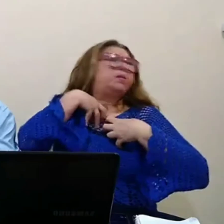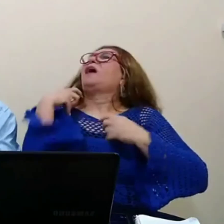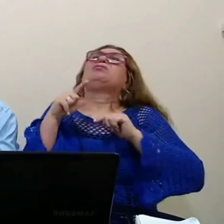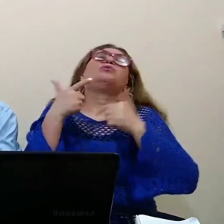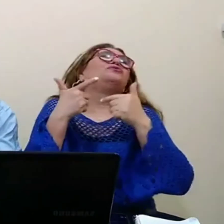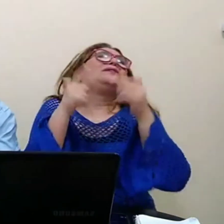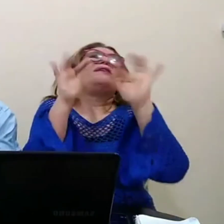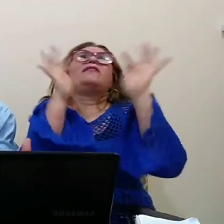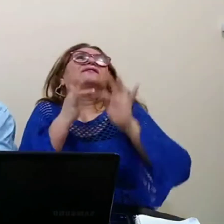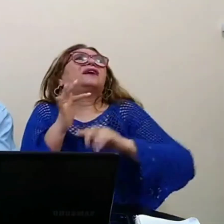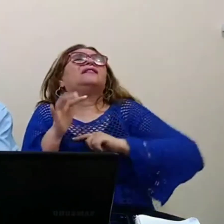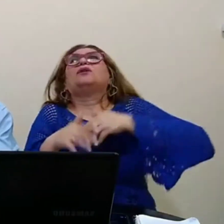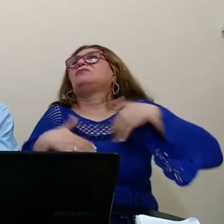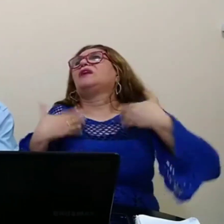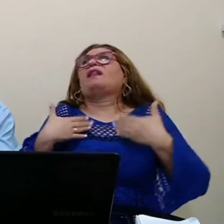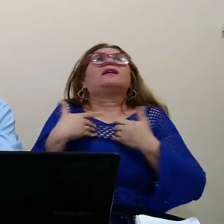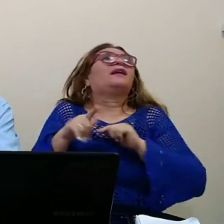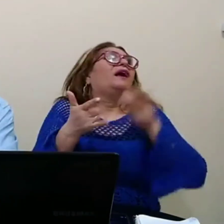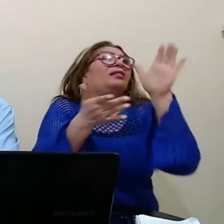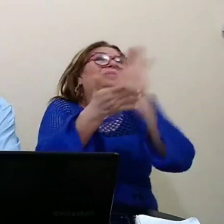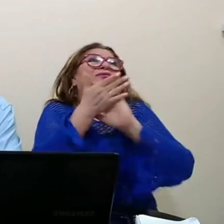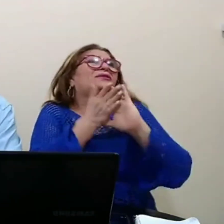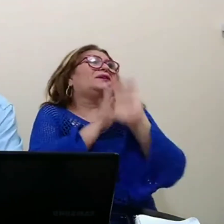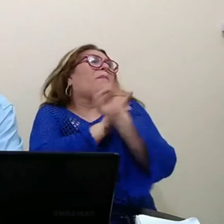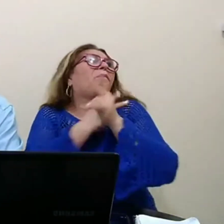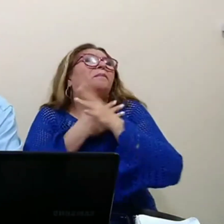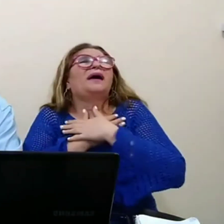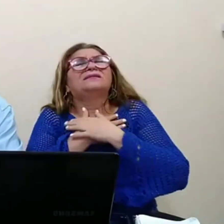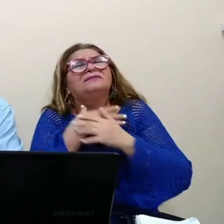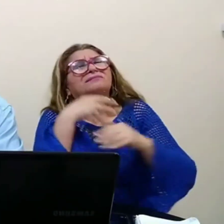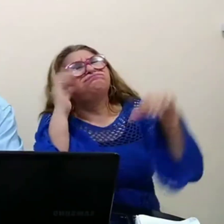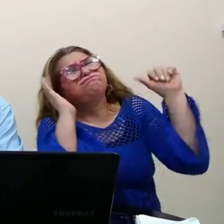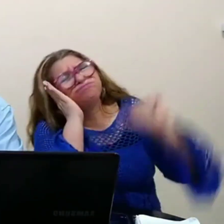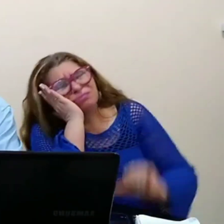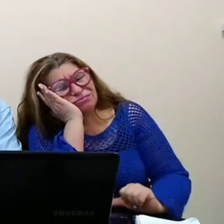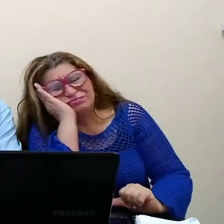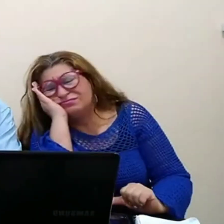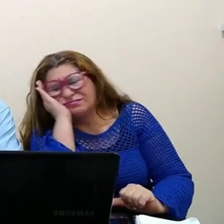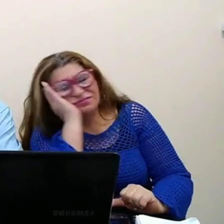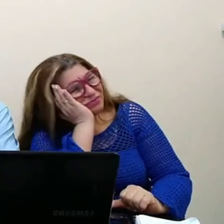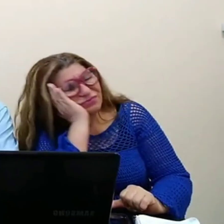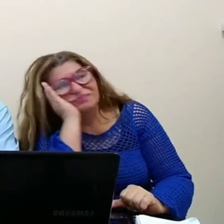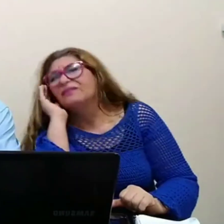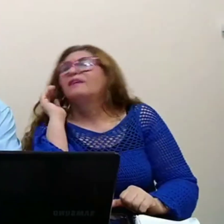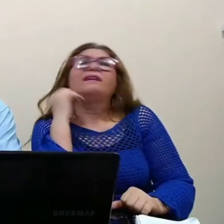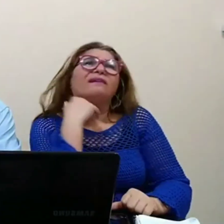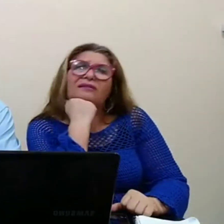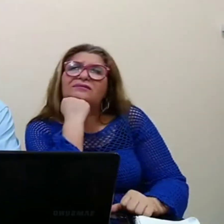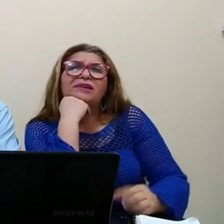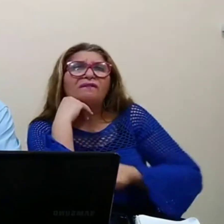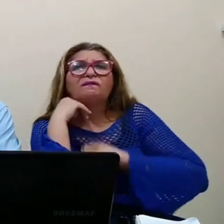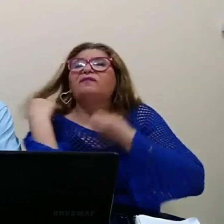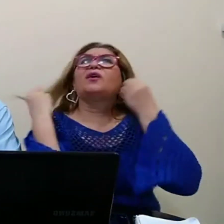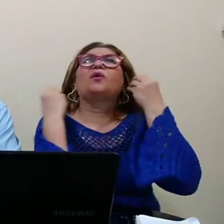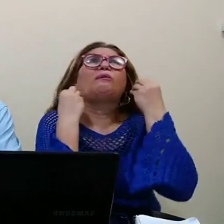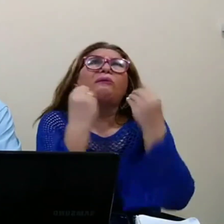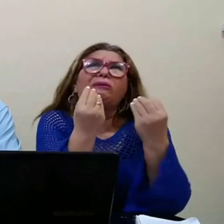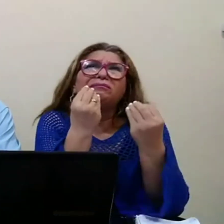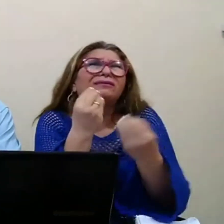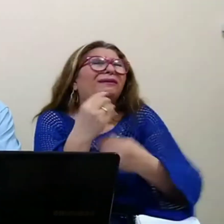assim que não fazia não era nenhuma vantagem para ele em estar vivo, porque ele vivia